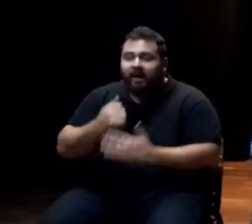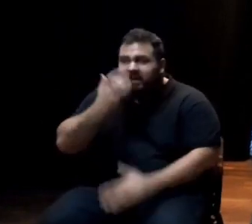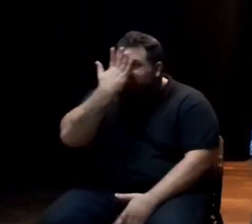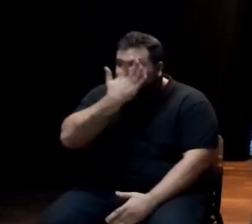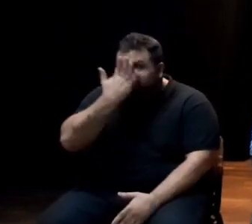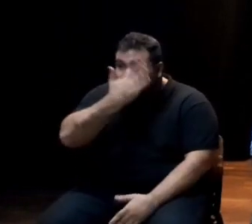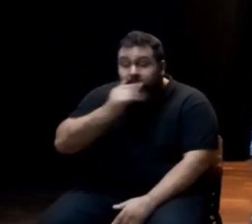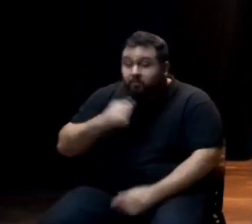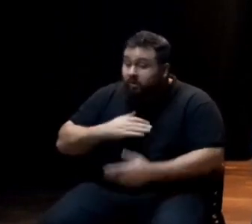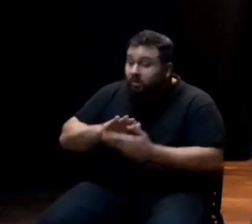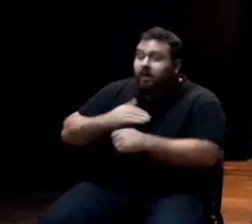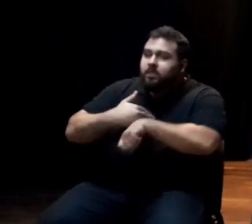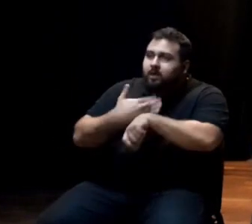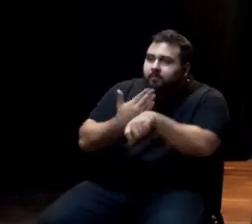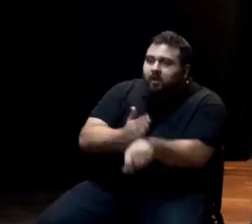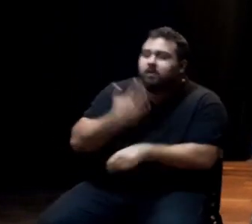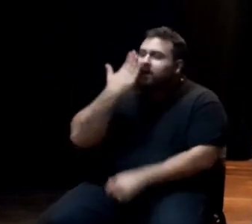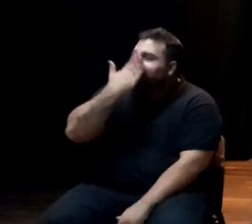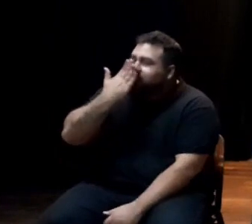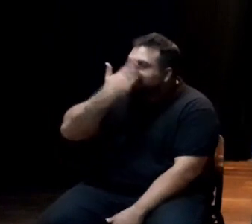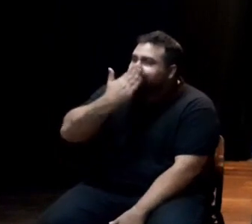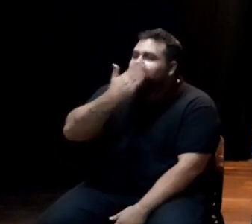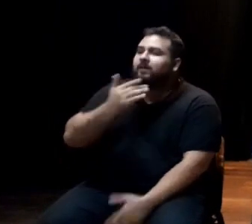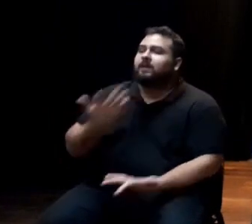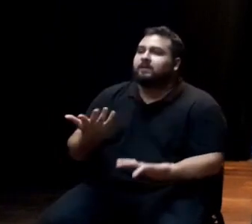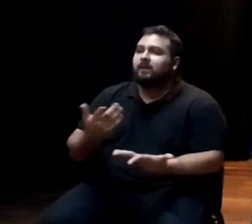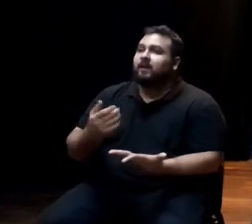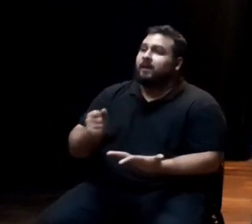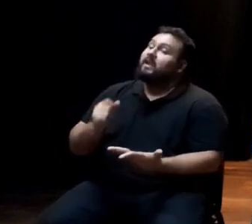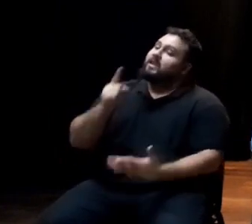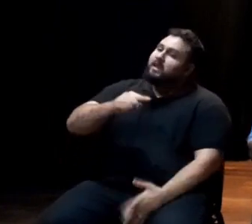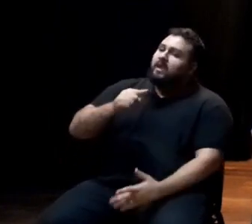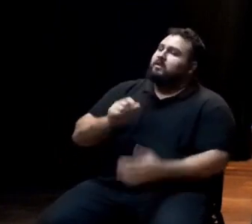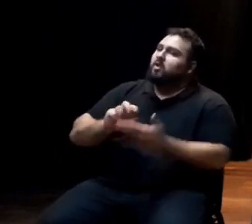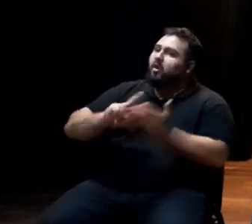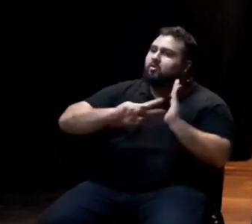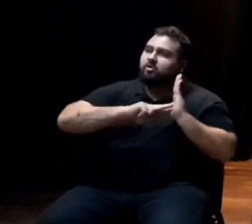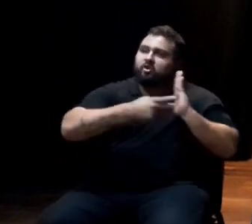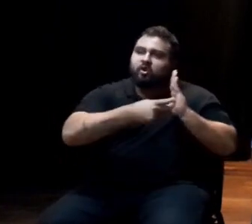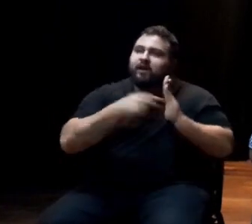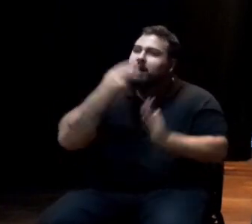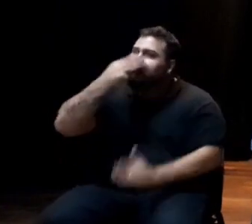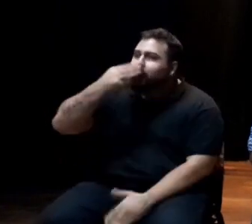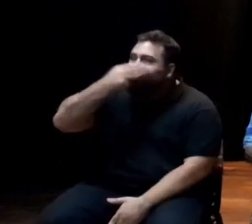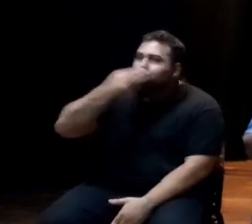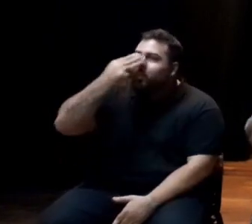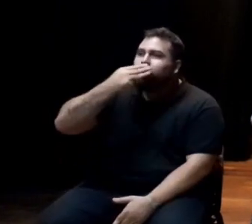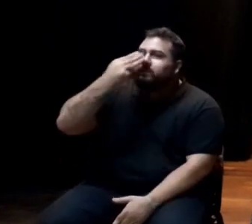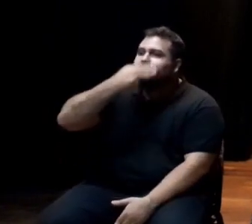renite, toda hora esfregando o nariz. E isso significa puta, não é?